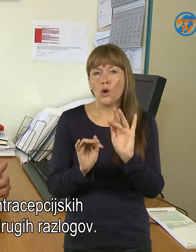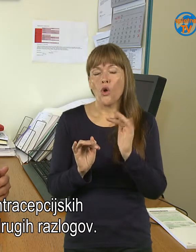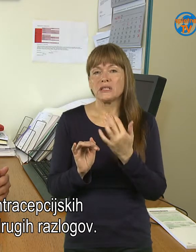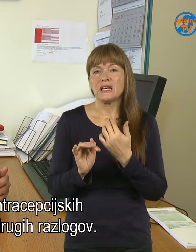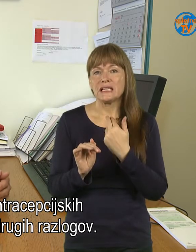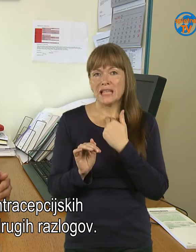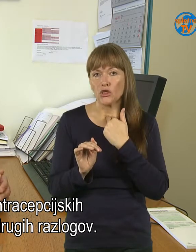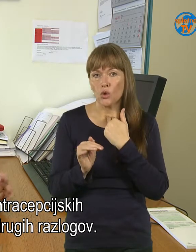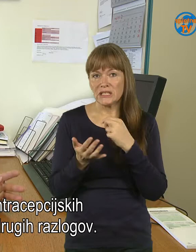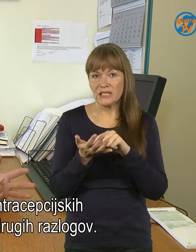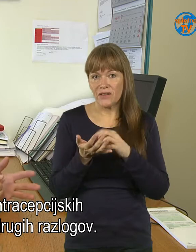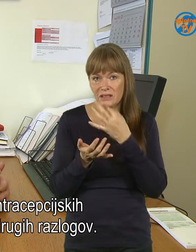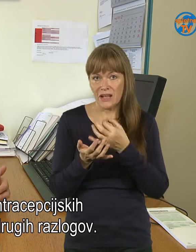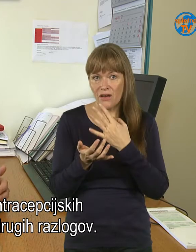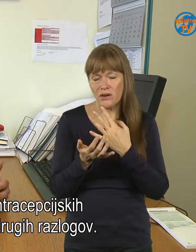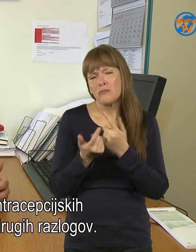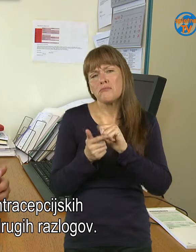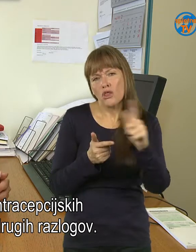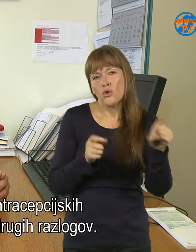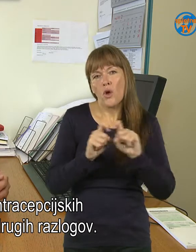sredstvi in iz različnih drugih razlogov.